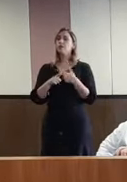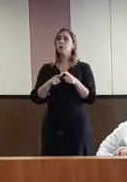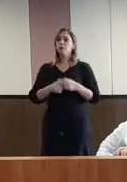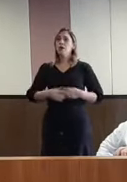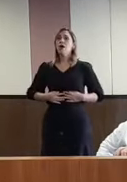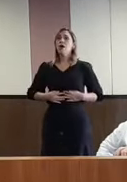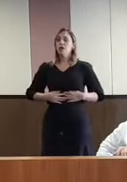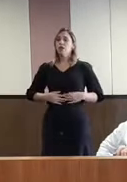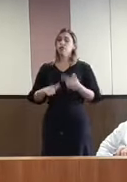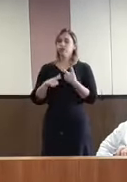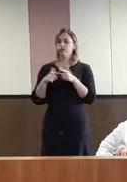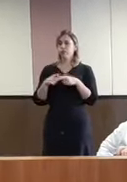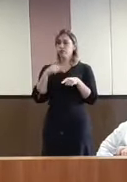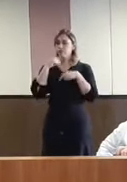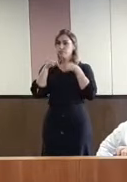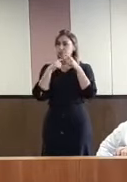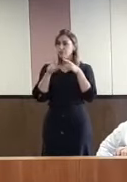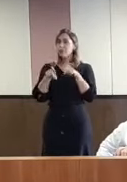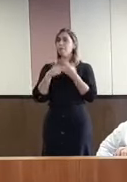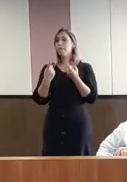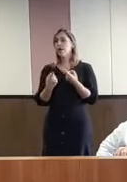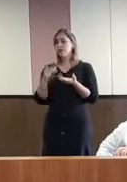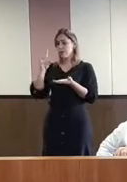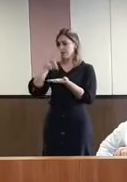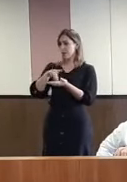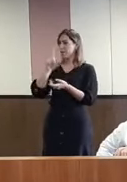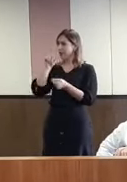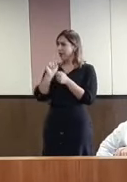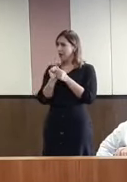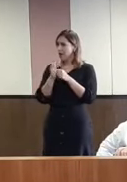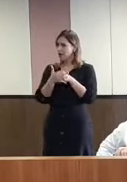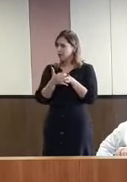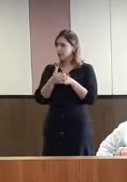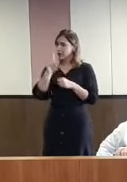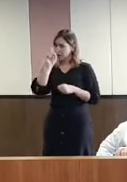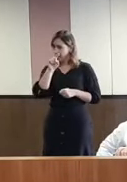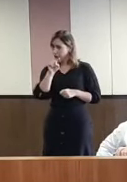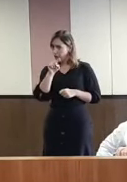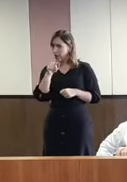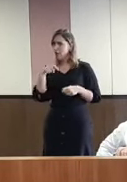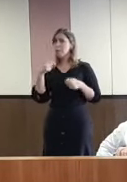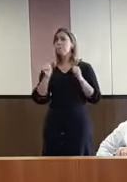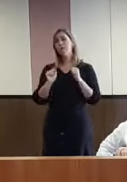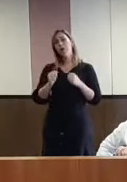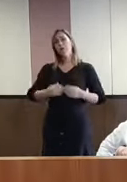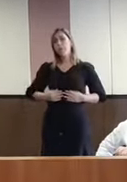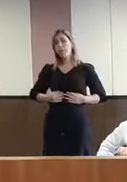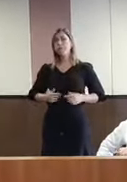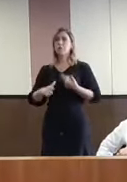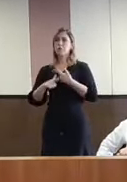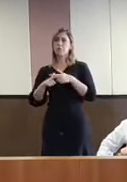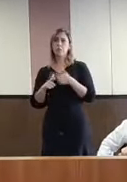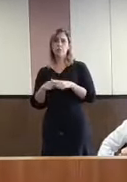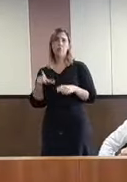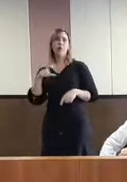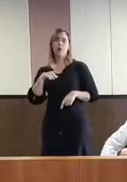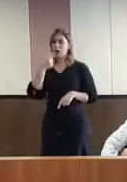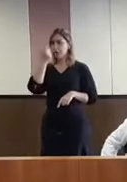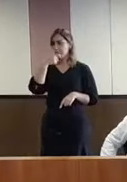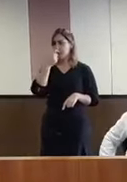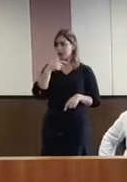grave, mas nenhum deles consegue comprovar que isso é coronavírus. Pode ser pneumonia, pode ser influenza, pode ser